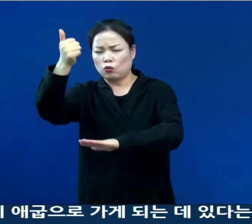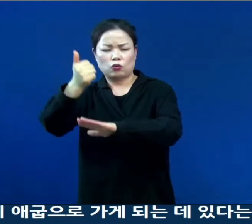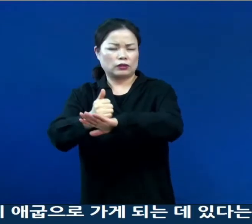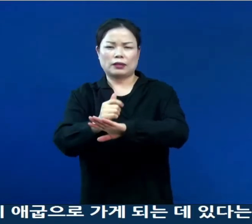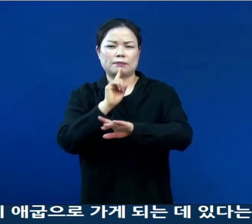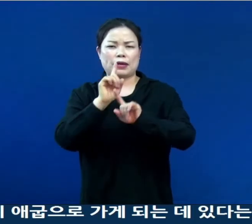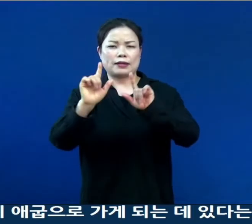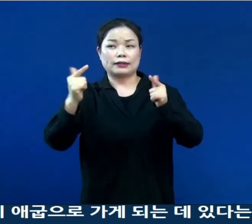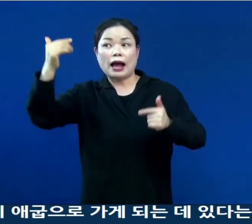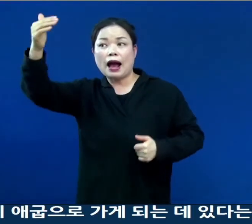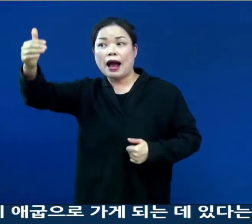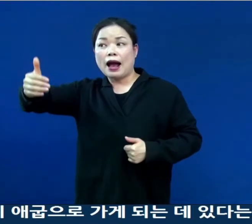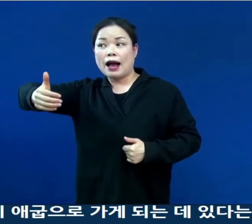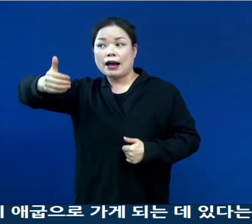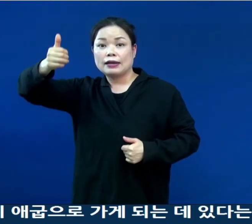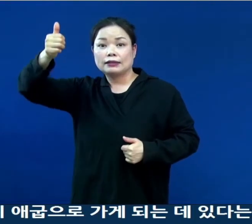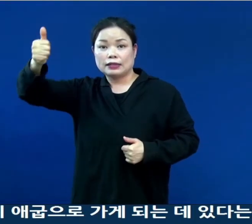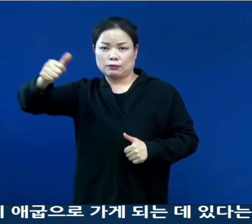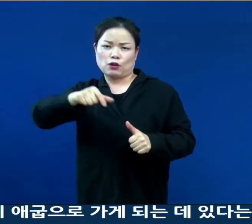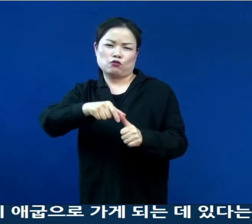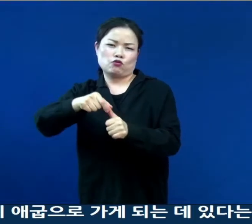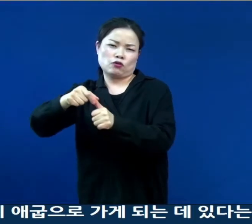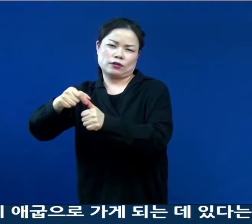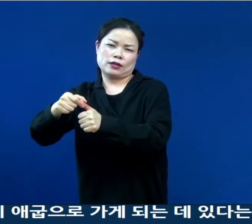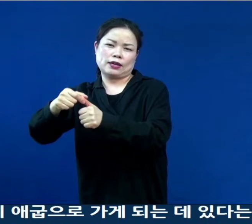아니라 하나님의 구원의 이야기입니다.